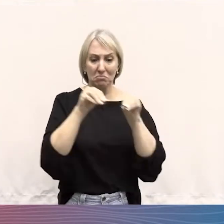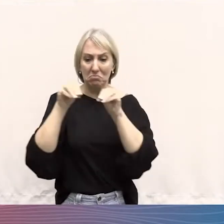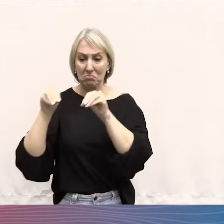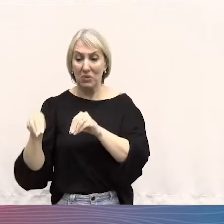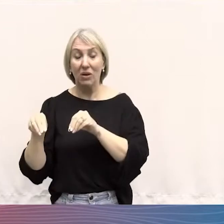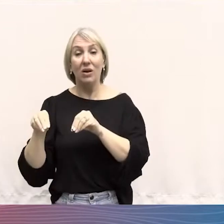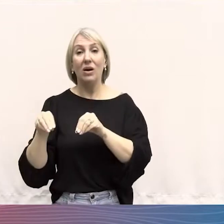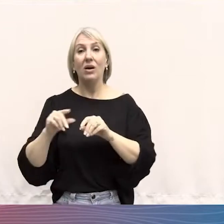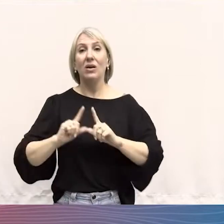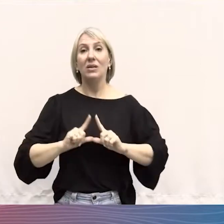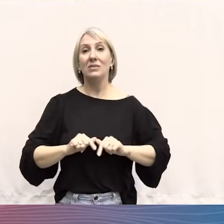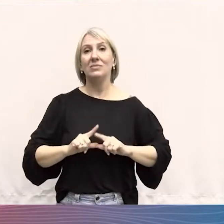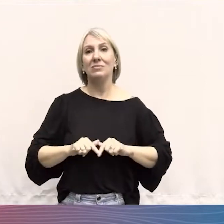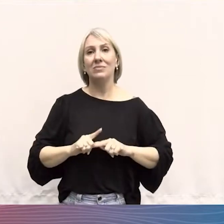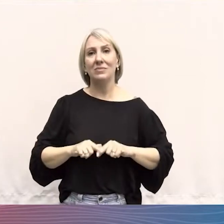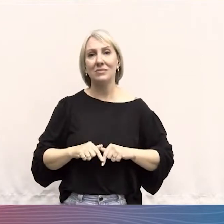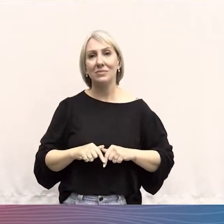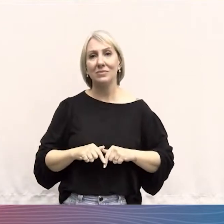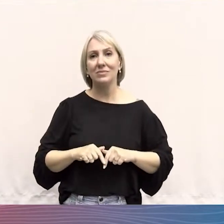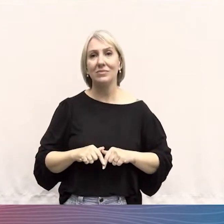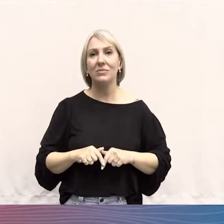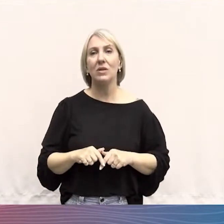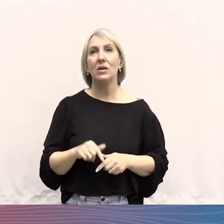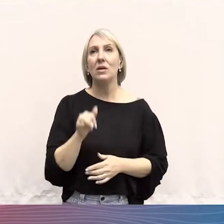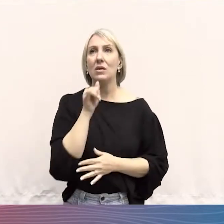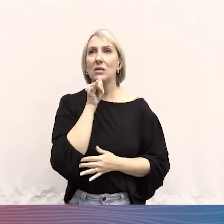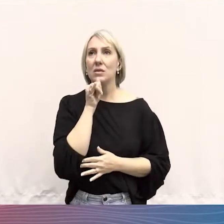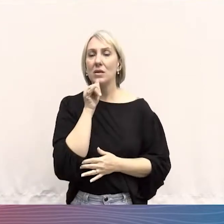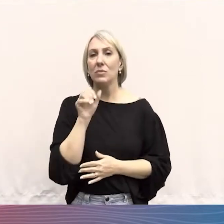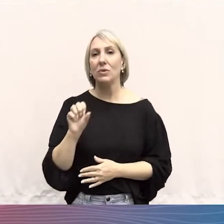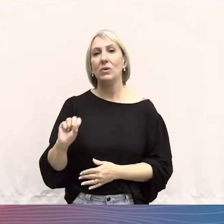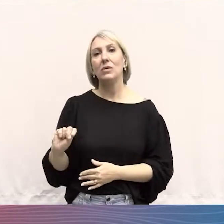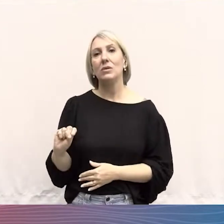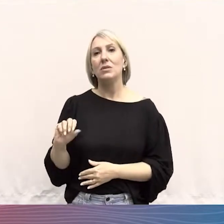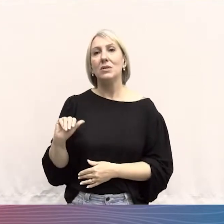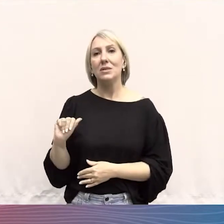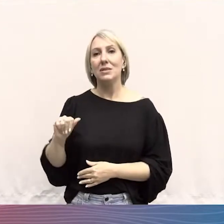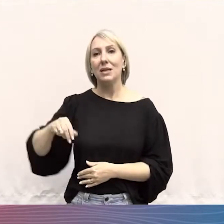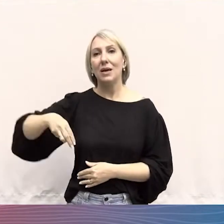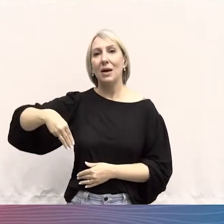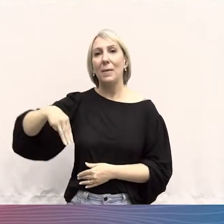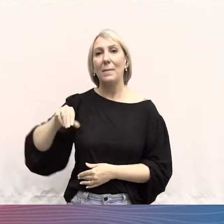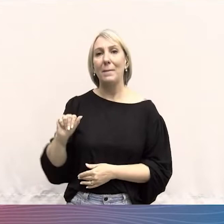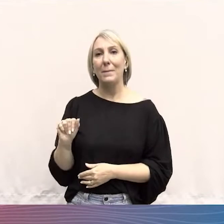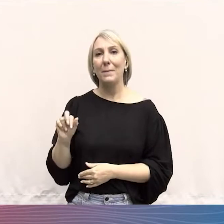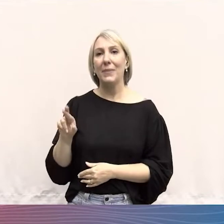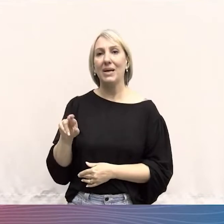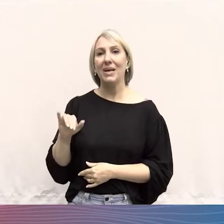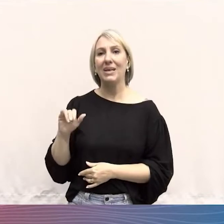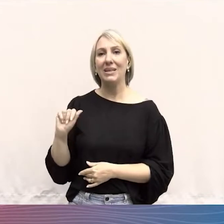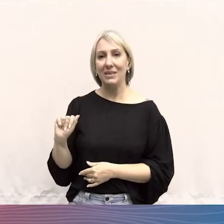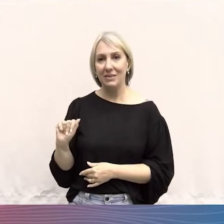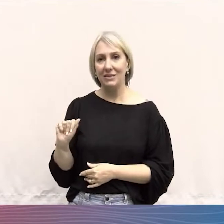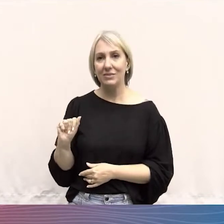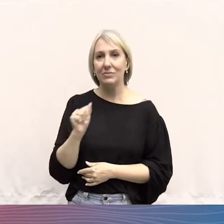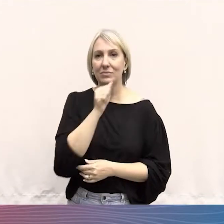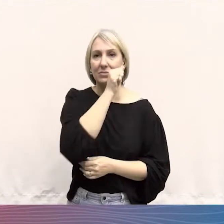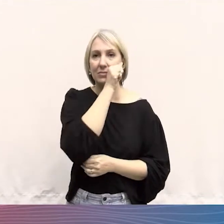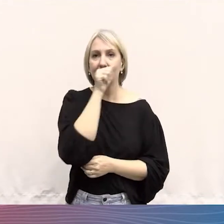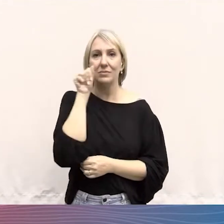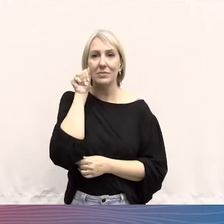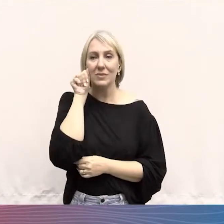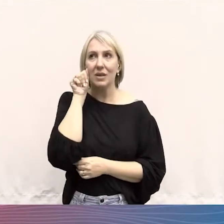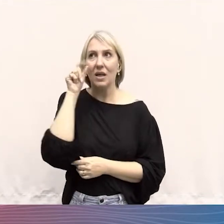Israel. Por isso, o exemplo, Samaria. Por que judeus não gostam de samaritanos? Desprezam os